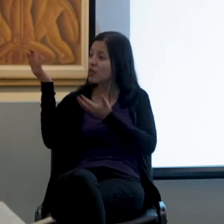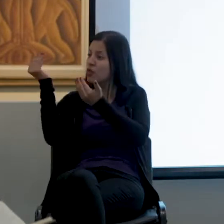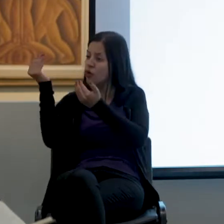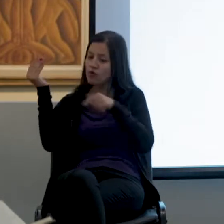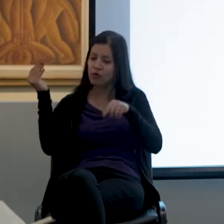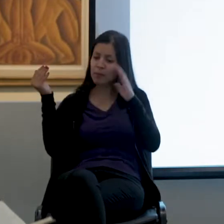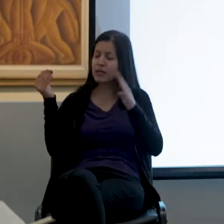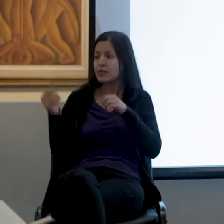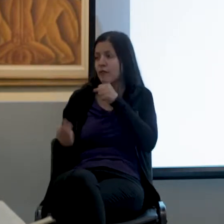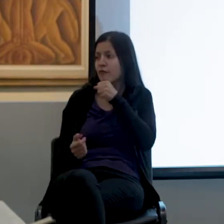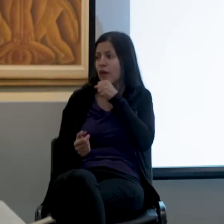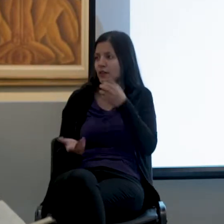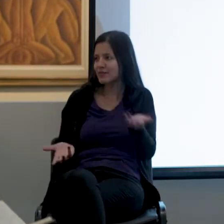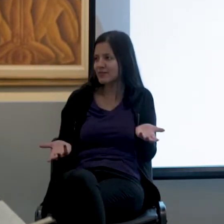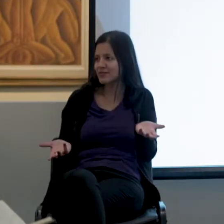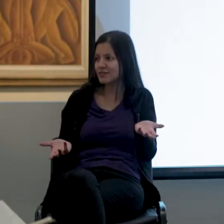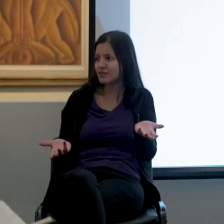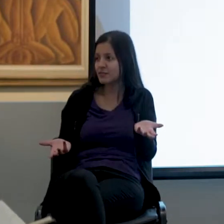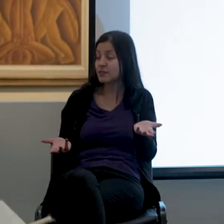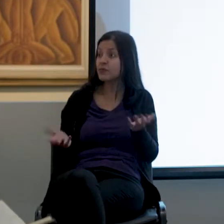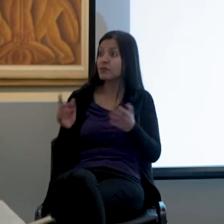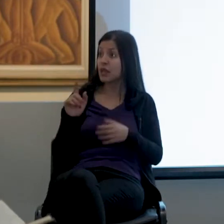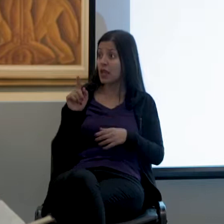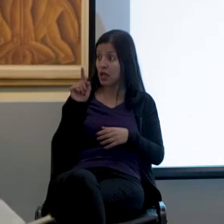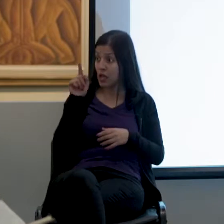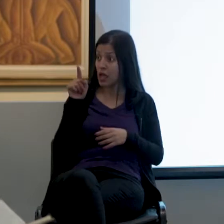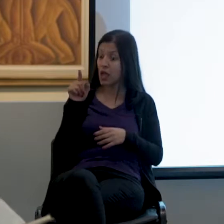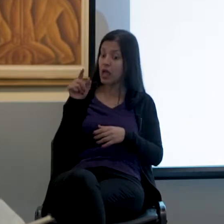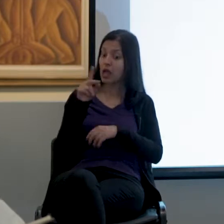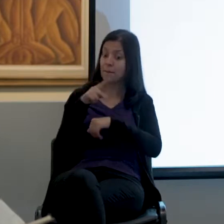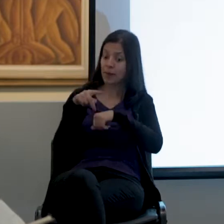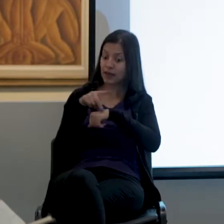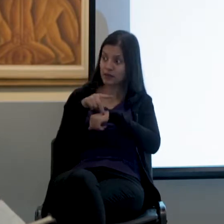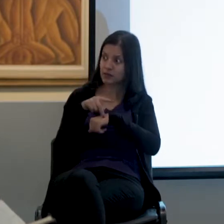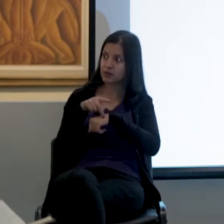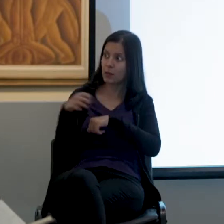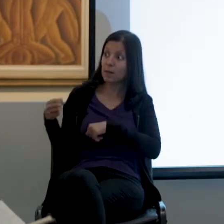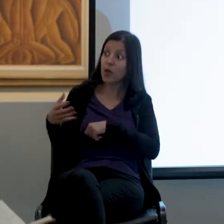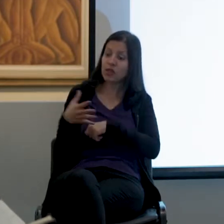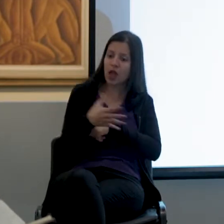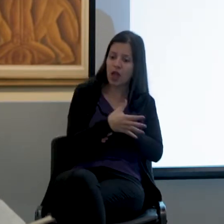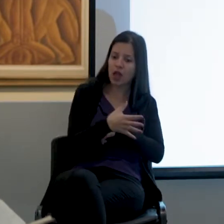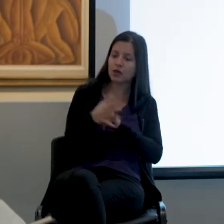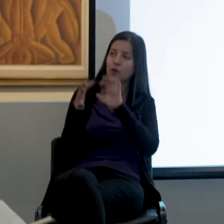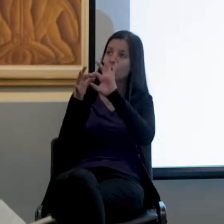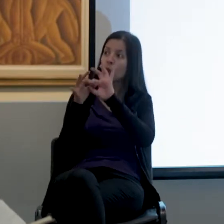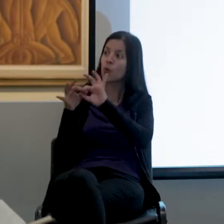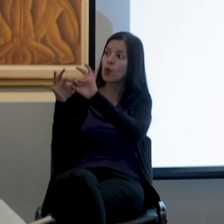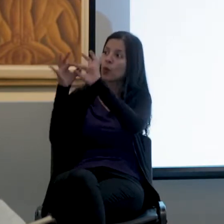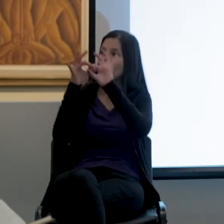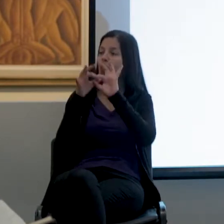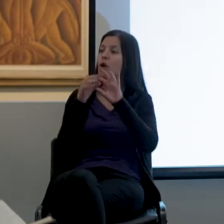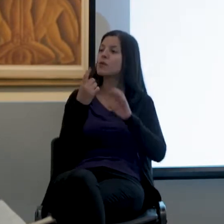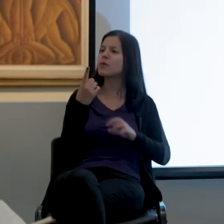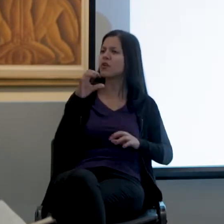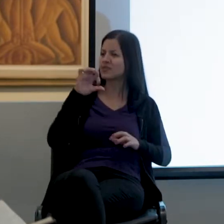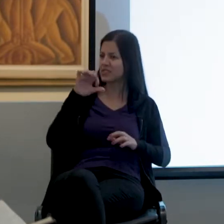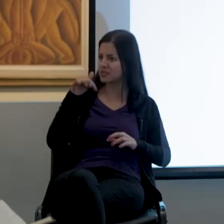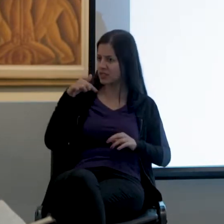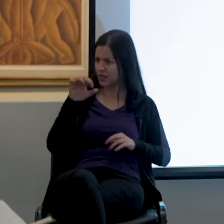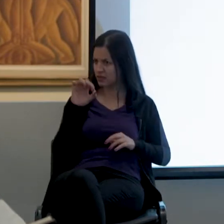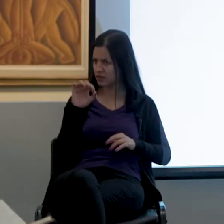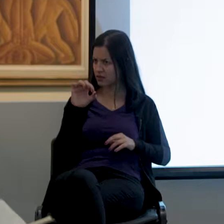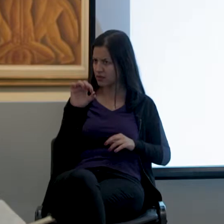essas nações só se tornam nações modernas, unificadas, em 1870, na época da Comuna de Paris, que eu estava falando